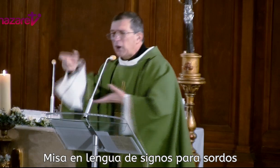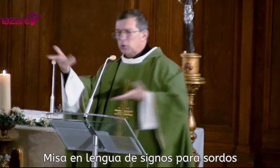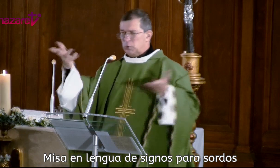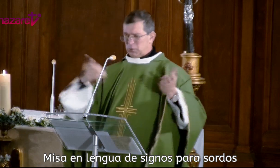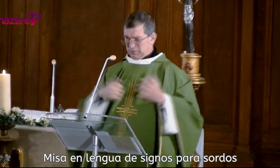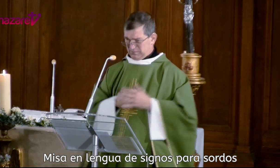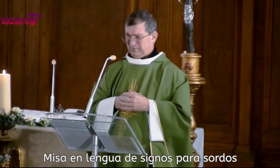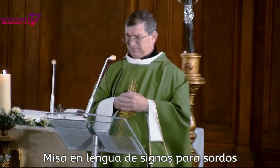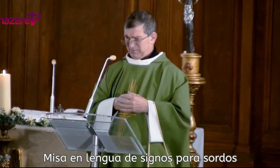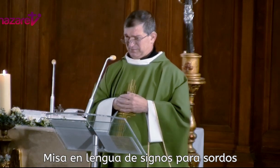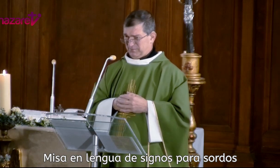otro?